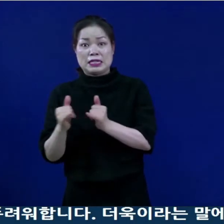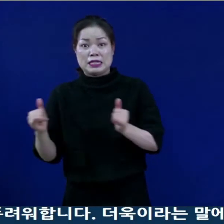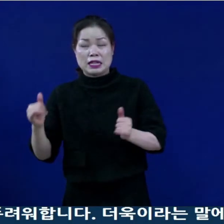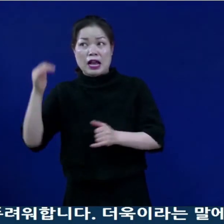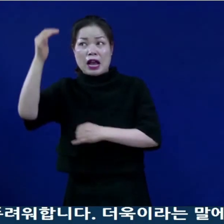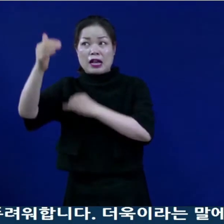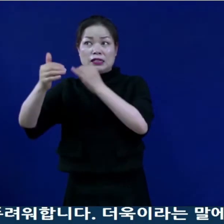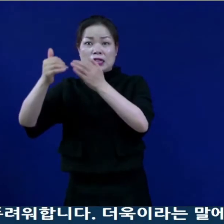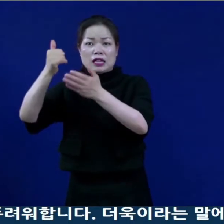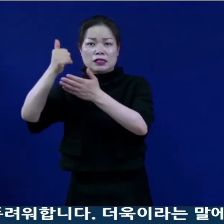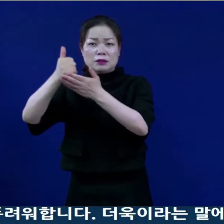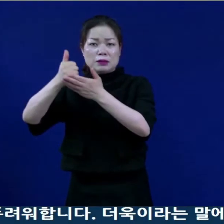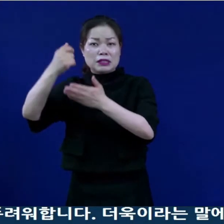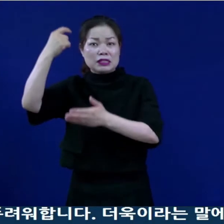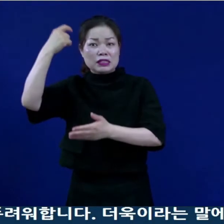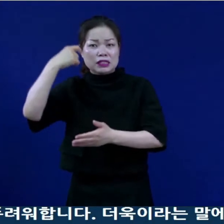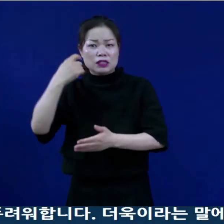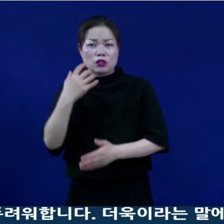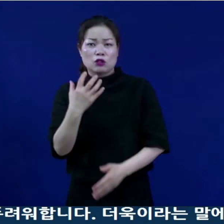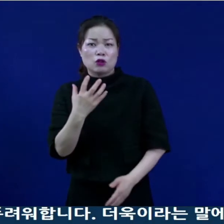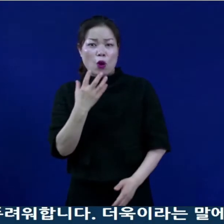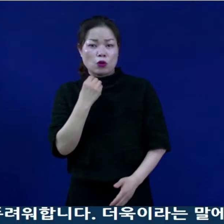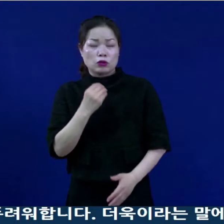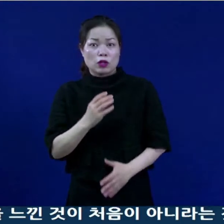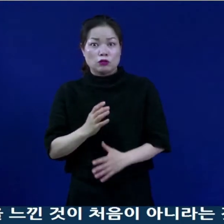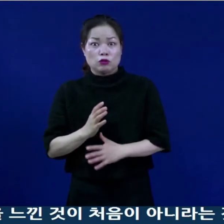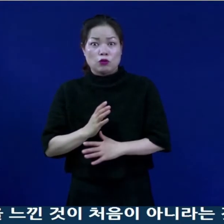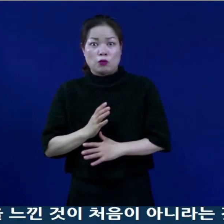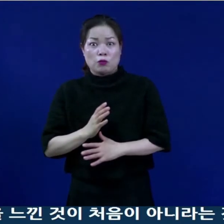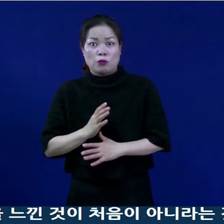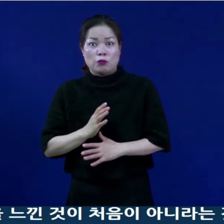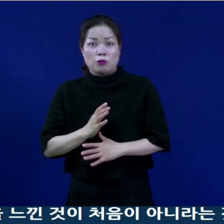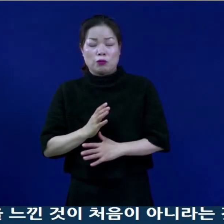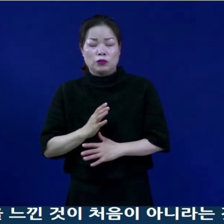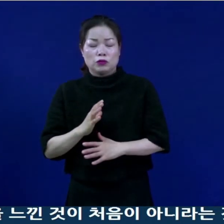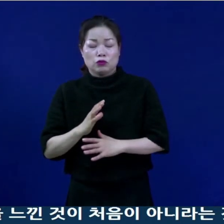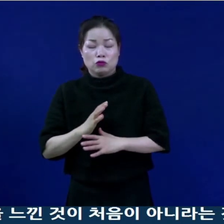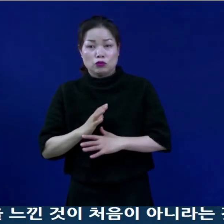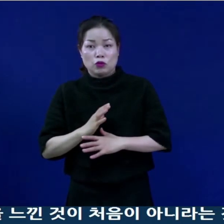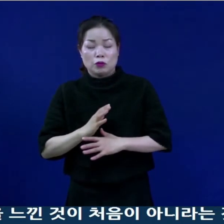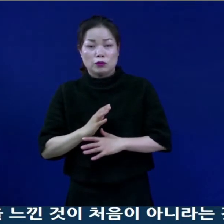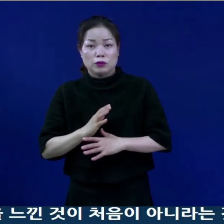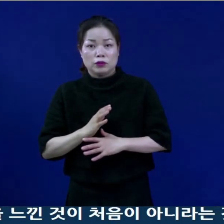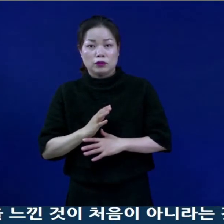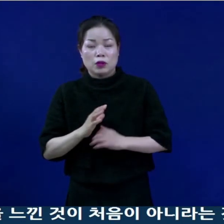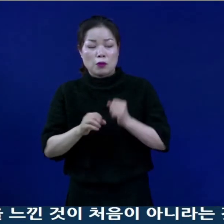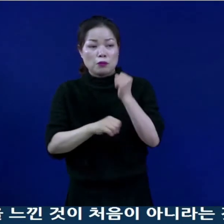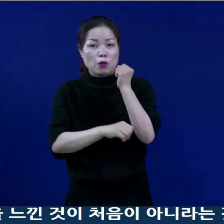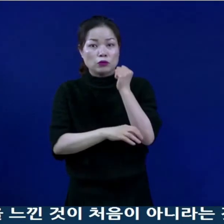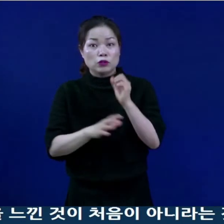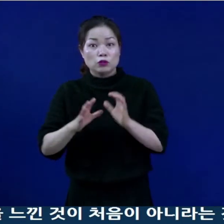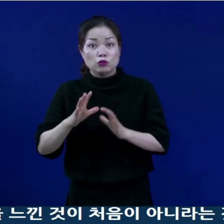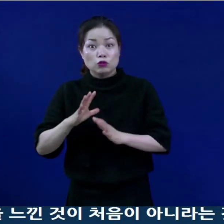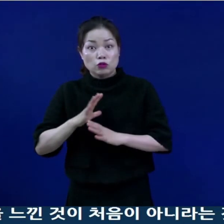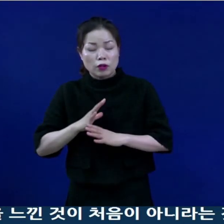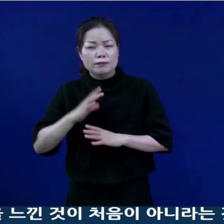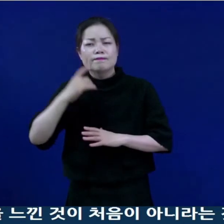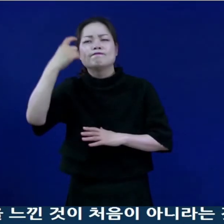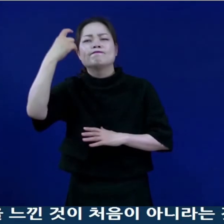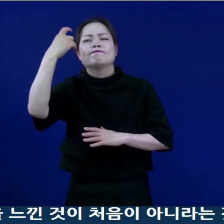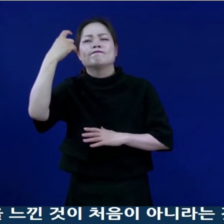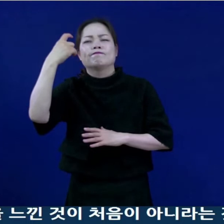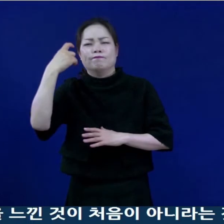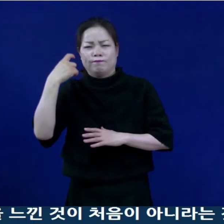하나님 앞에서 느낄 수 있는 거룩한 두려움, 그 두려움을, 그 본질적인 두려움을 그가